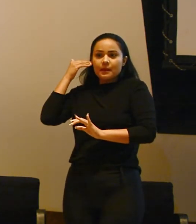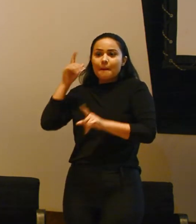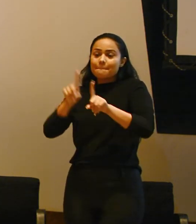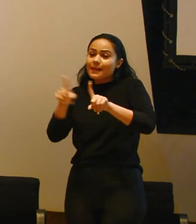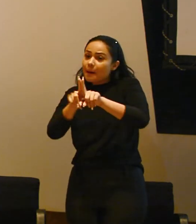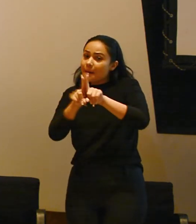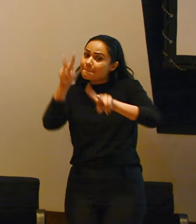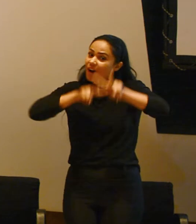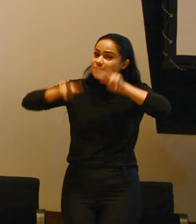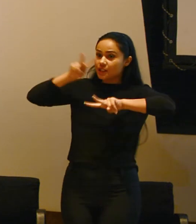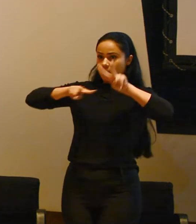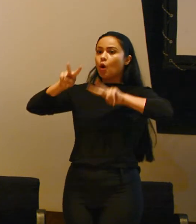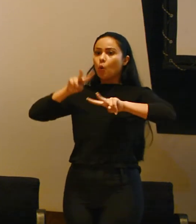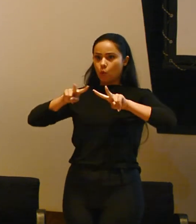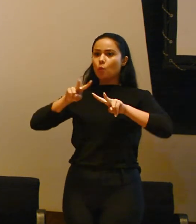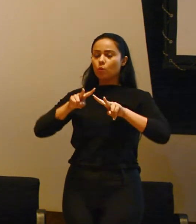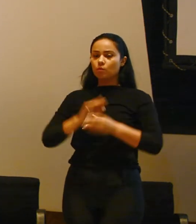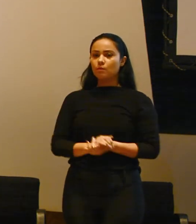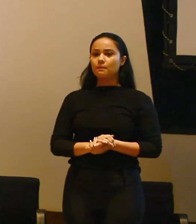é um